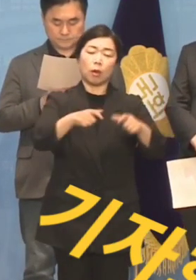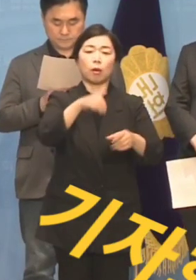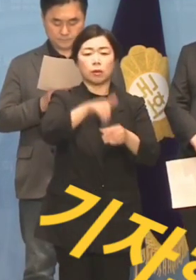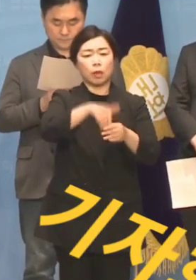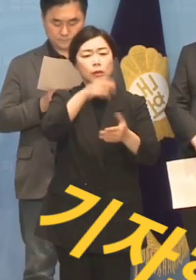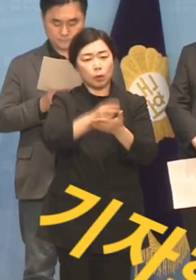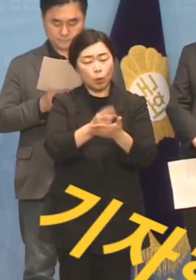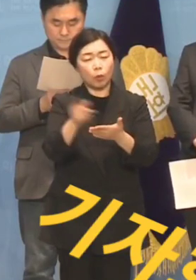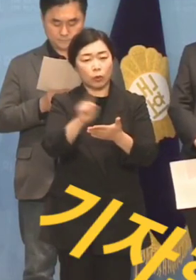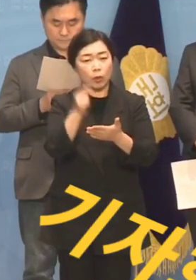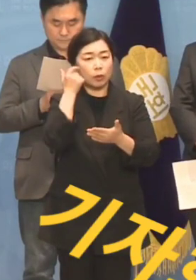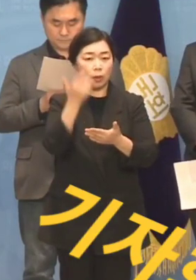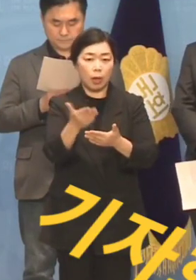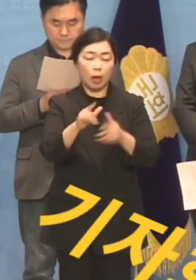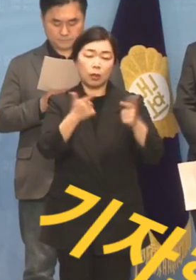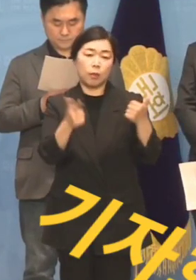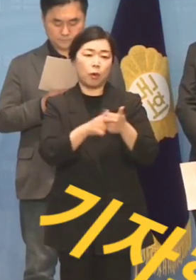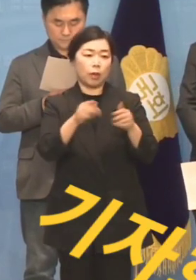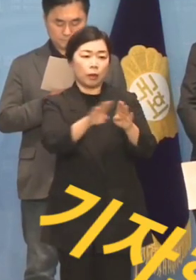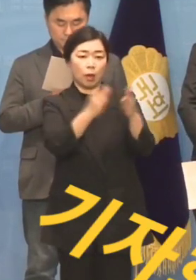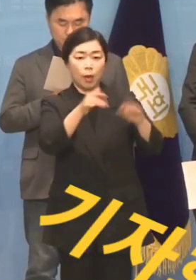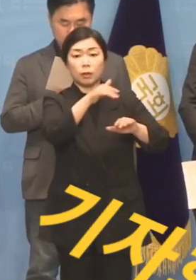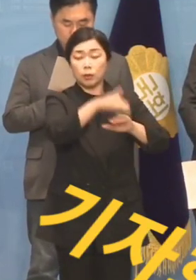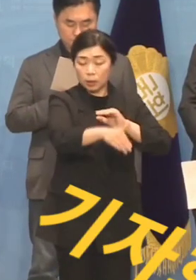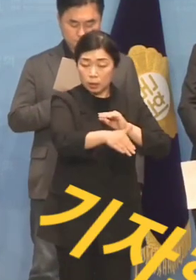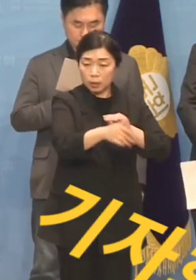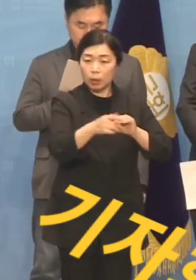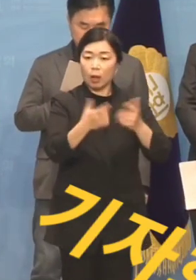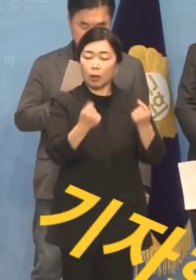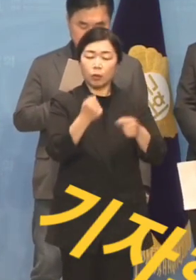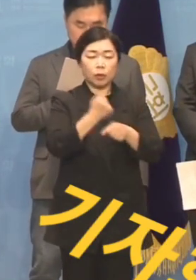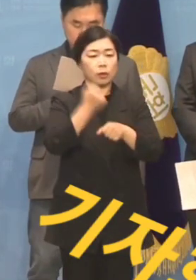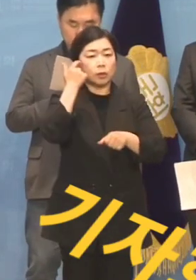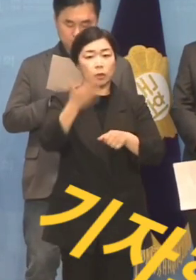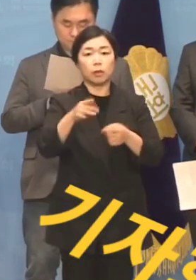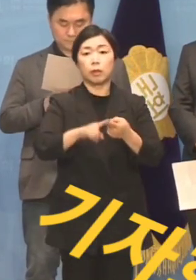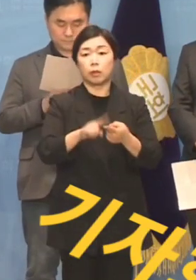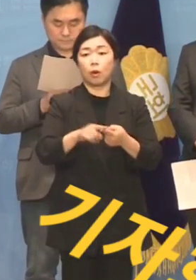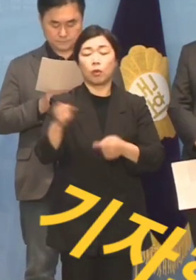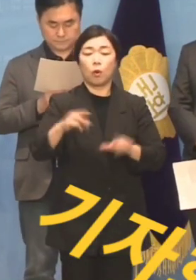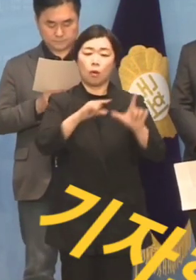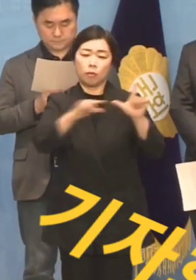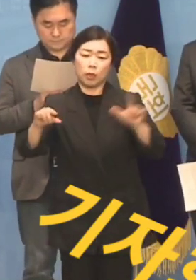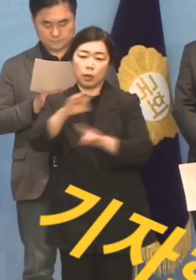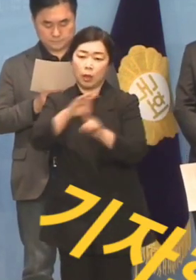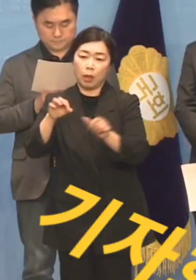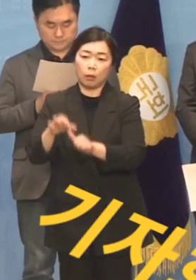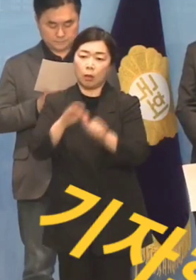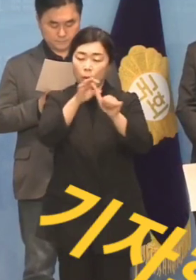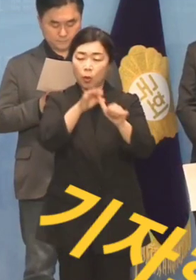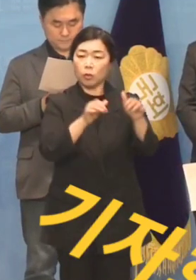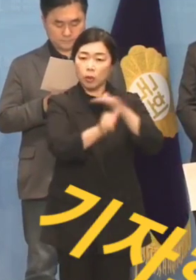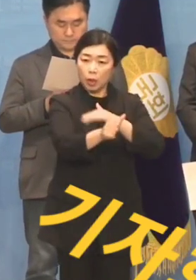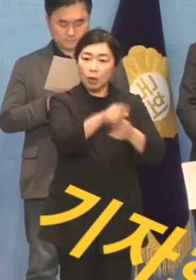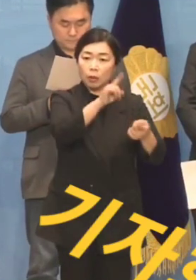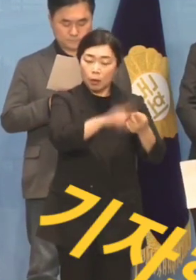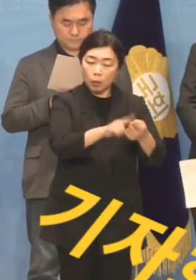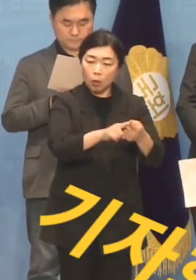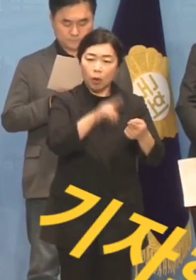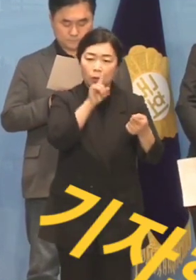것이냐, 개방명무식 대선구제로 할 것이냐, 비례대표제를 유지할 것이냐, 폐지할